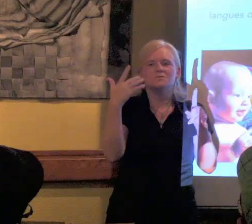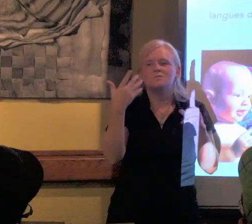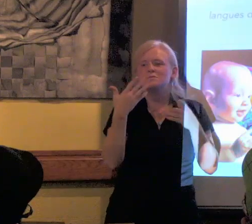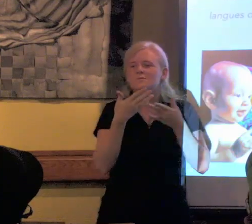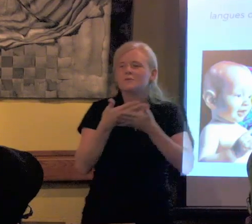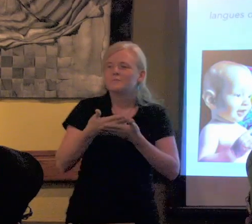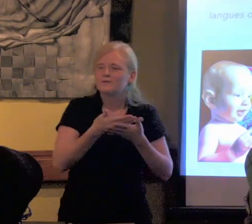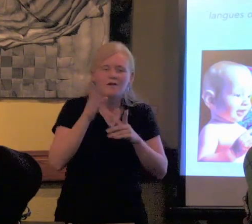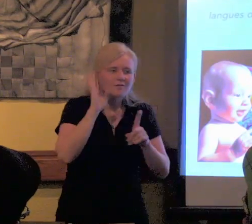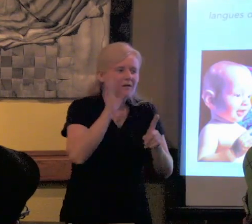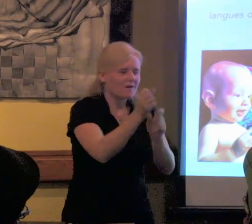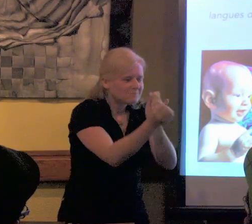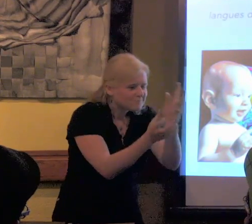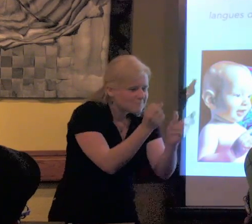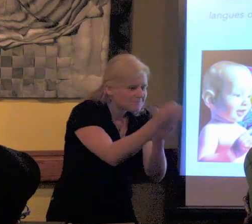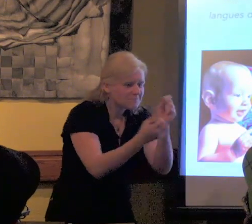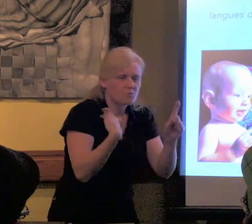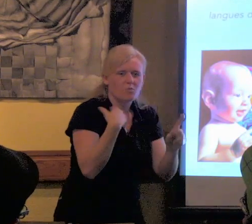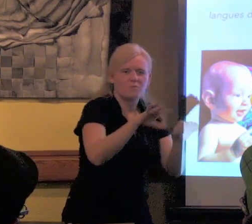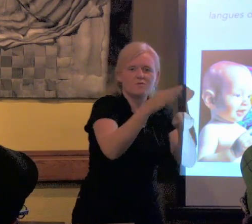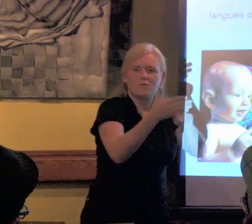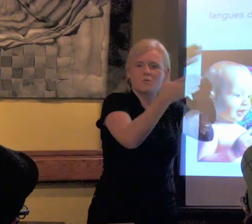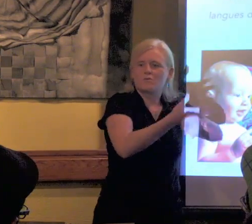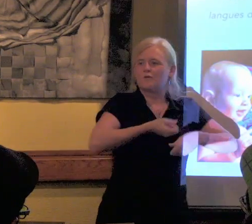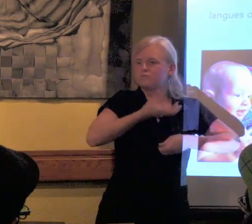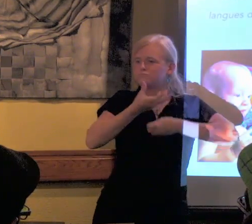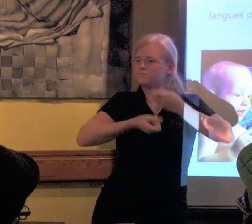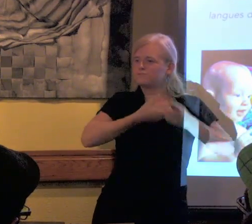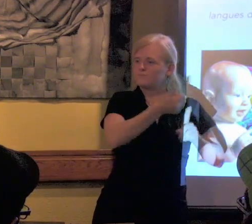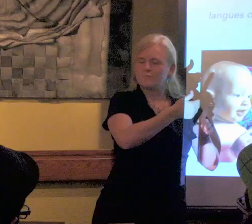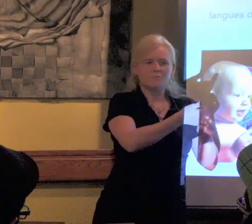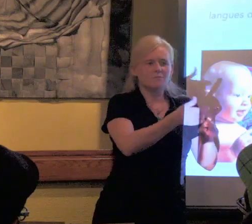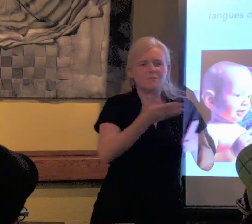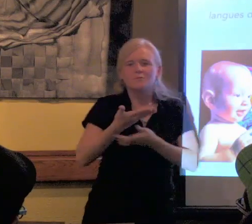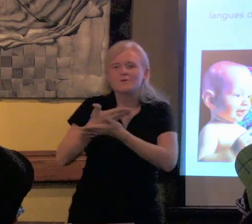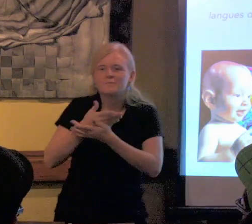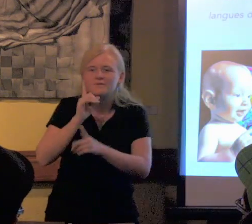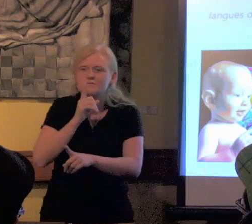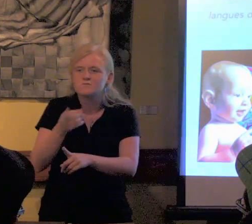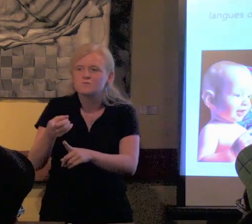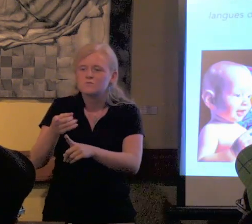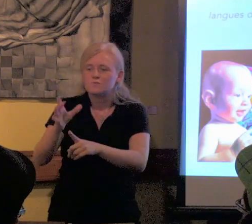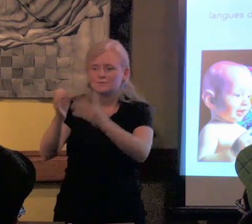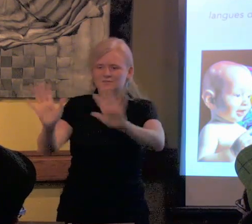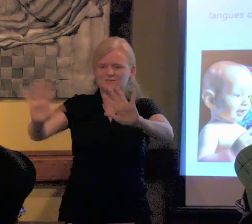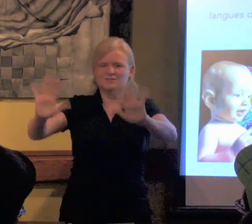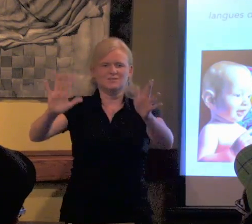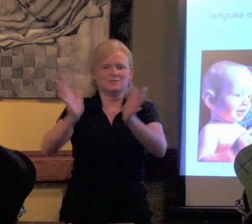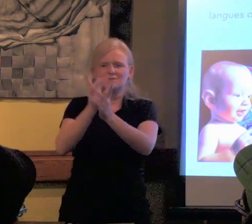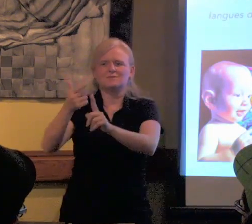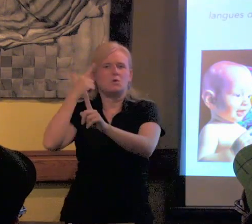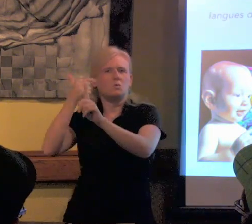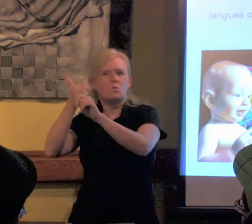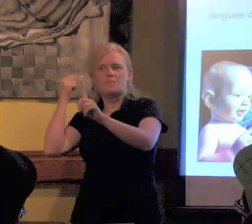Et alors qu'on fait du baby 5 avec des enfants entendants. Alors effectivement, on fait du baby 5 avec des enfants entendants pour qu'ils puissent s'épanouir alors qu'on le